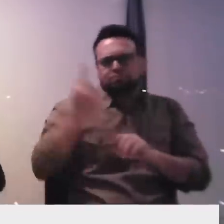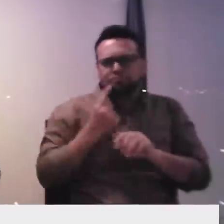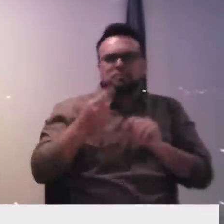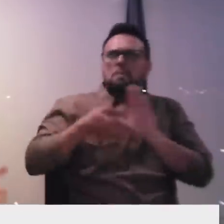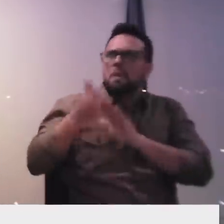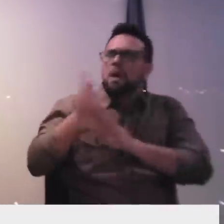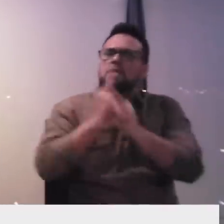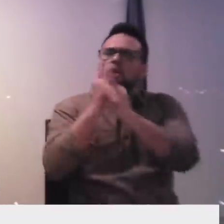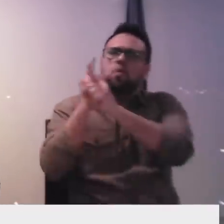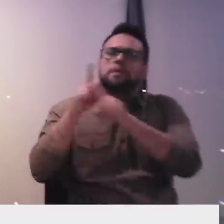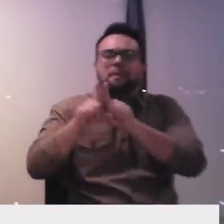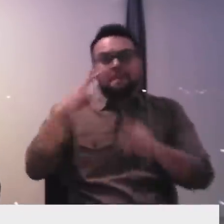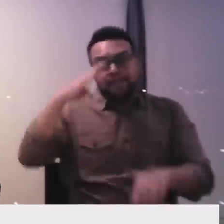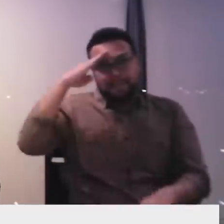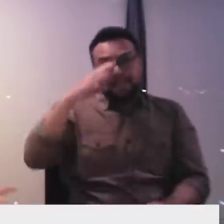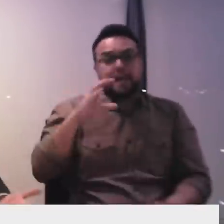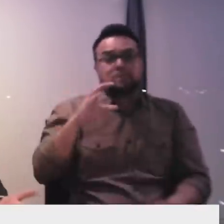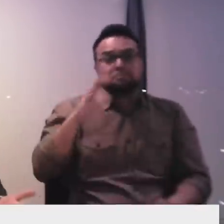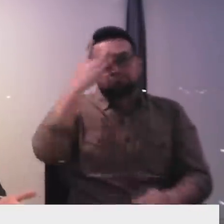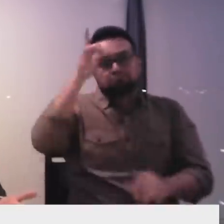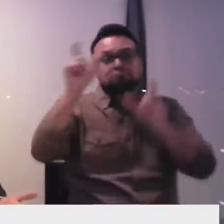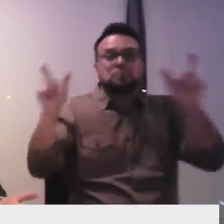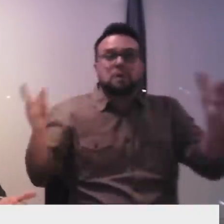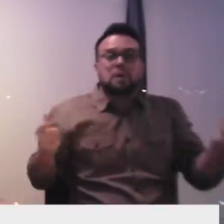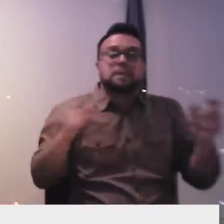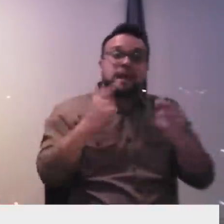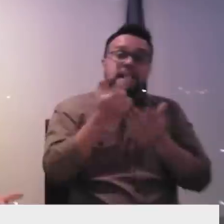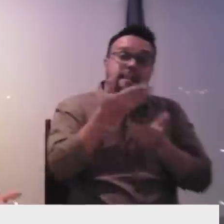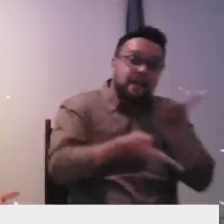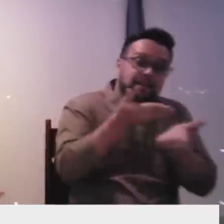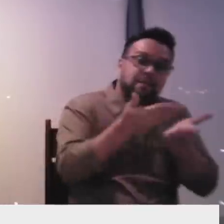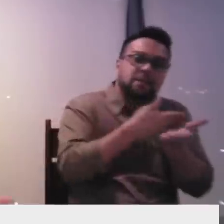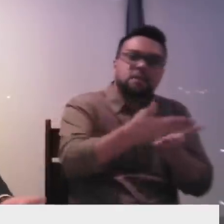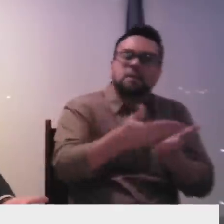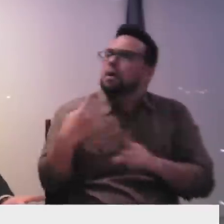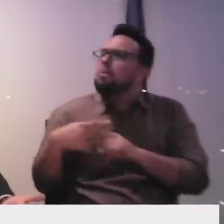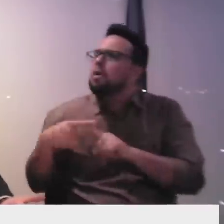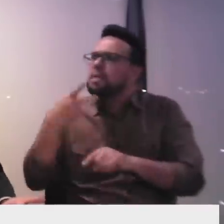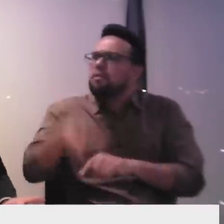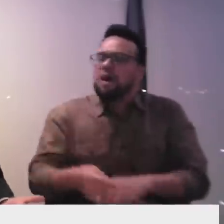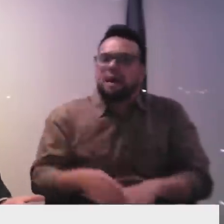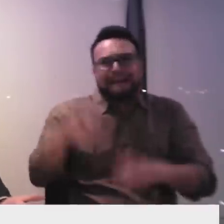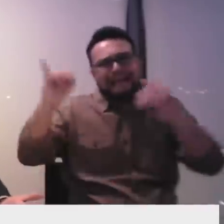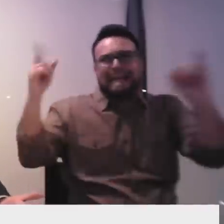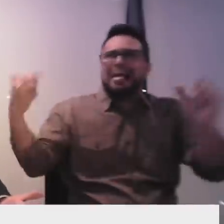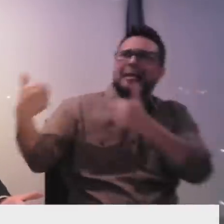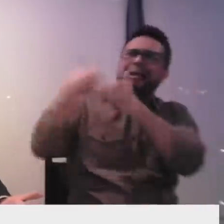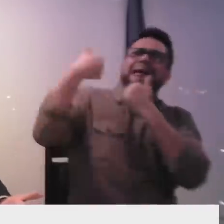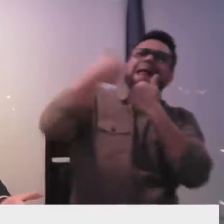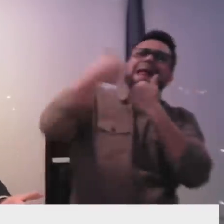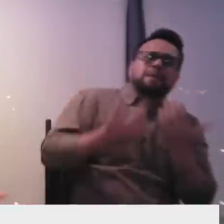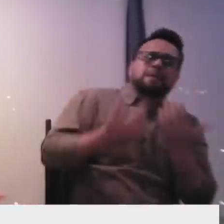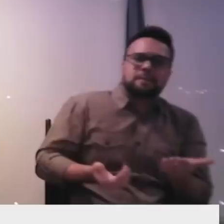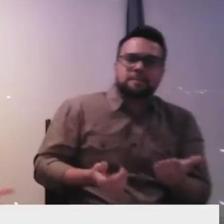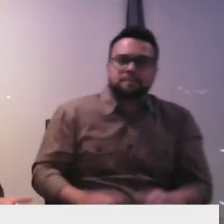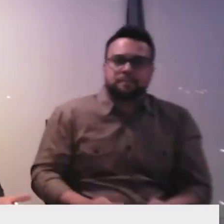Brasil, médicos militares, civis, adotam o tratamento inicial. Daí eu pergunto, por que você não fala? Para não ser perseguido.